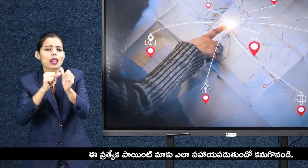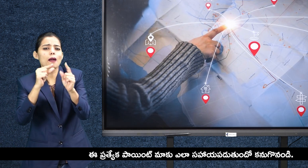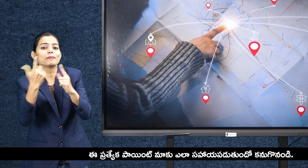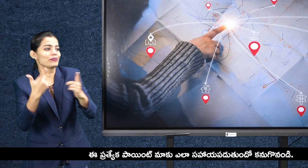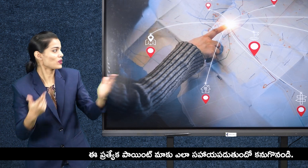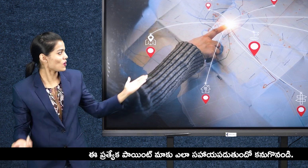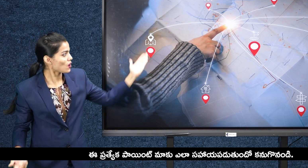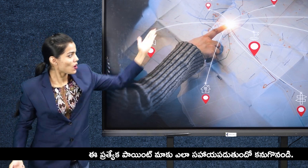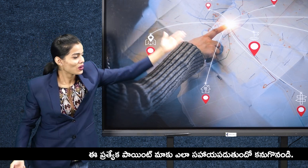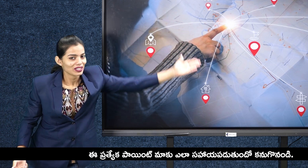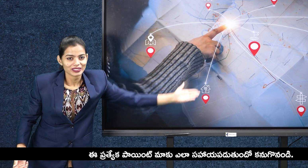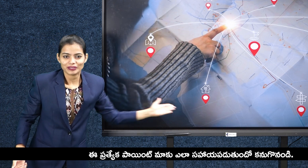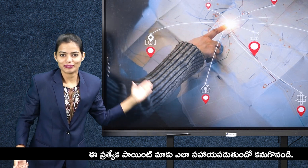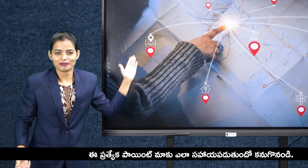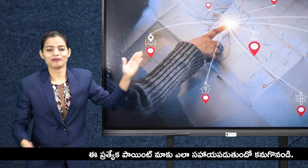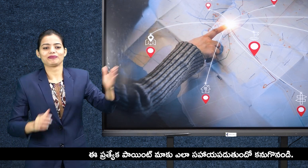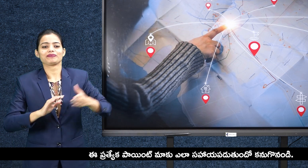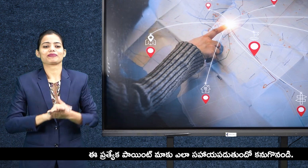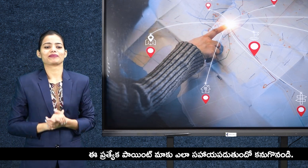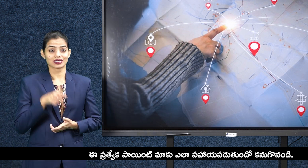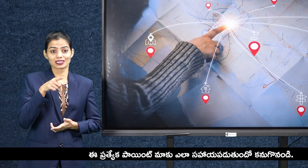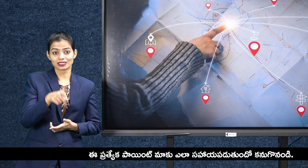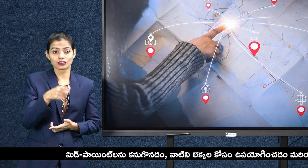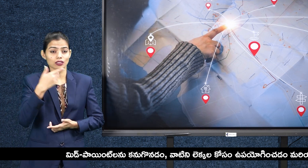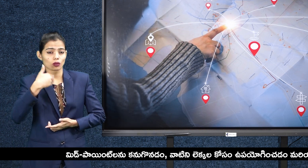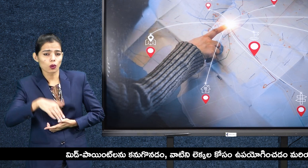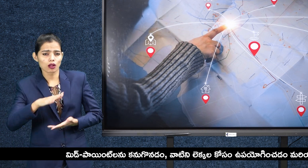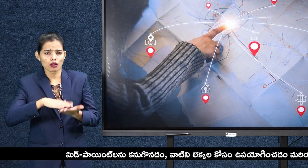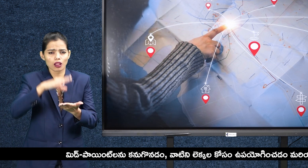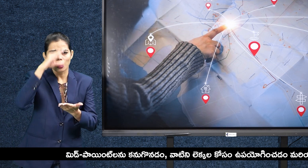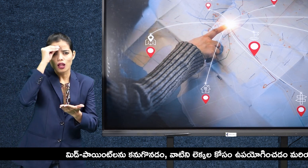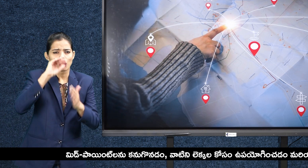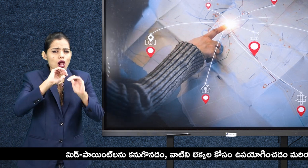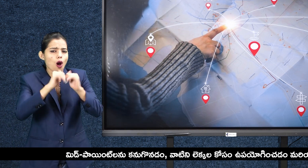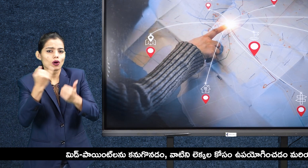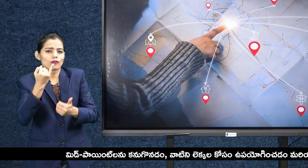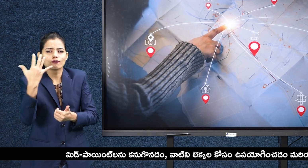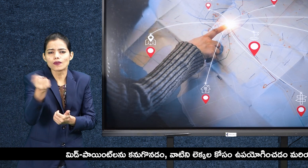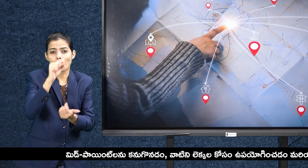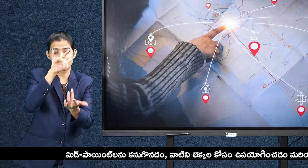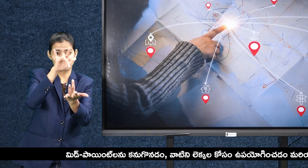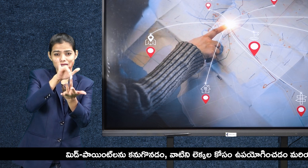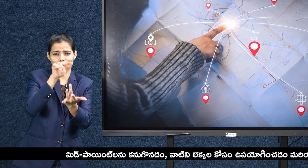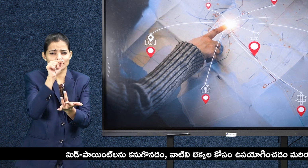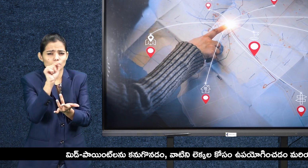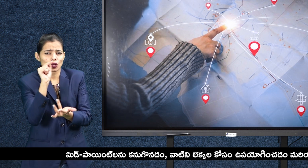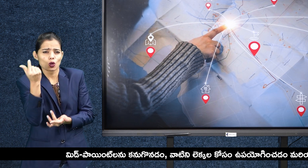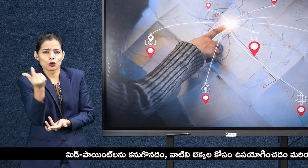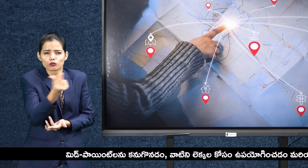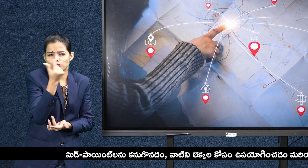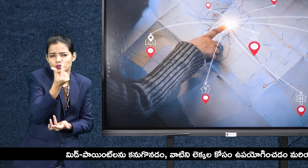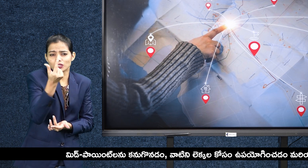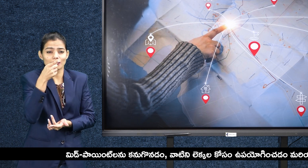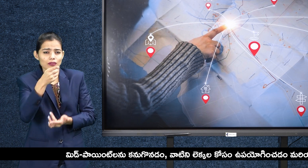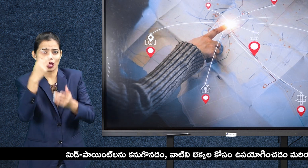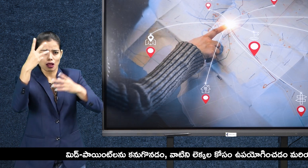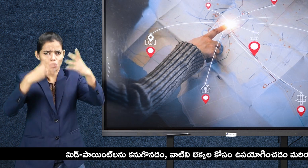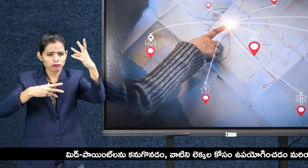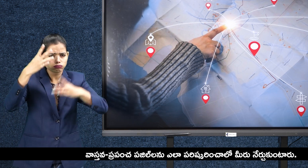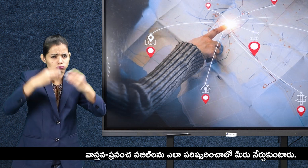ఎలా సహాయపడుతుందో కనుగొనండి. మిడ్ పాయింట్లను కనుగొనడం, వాటిని లెక్కల కోసం ఉపయోగించడం మరియు